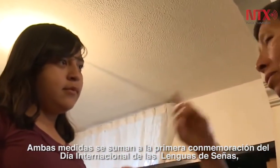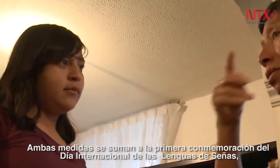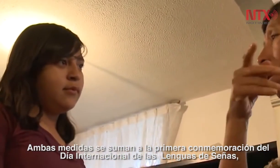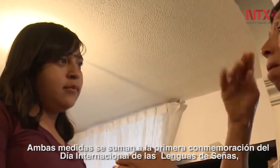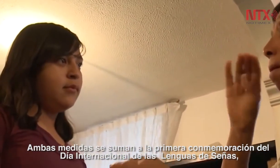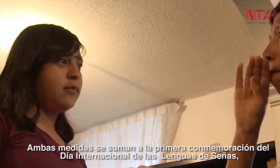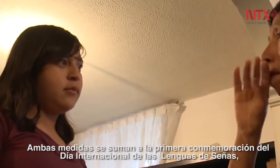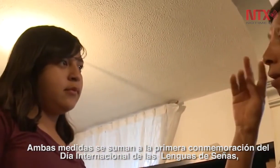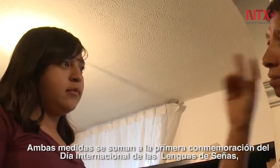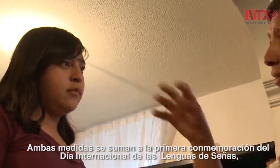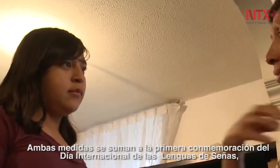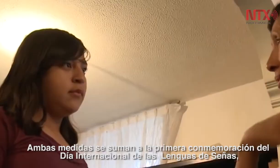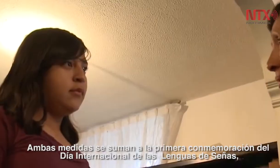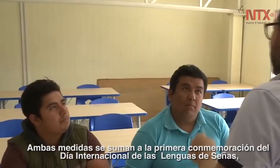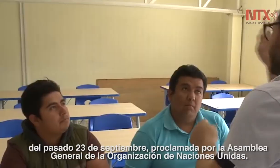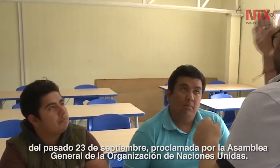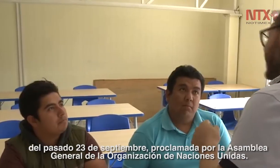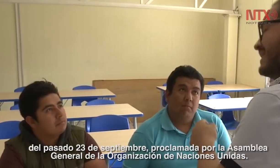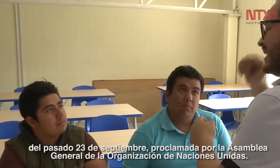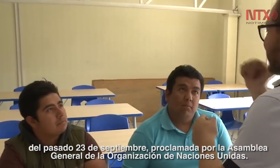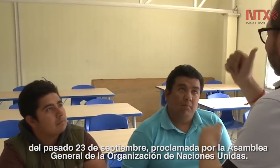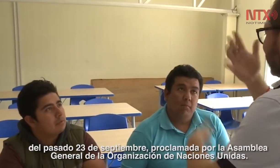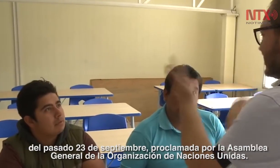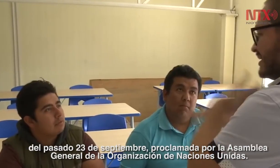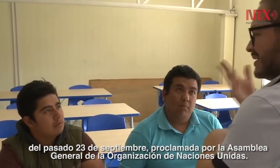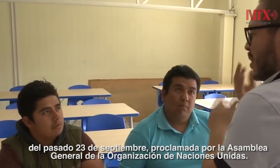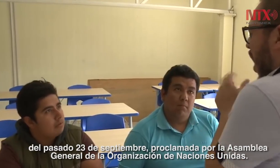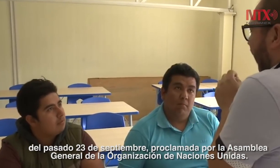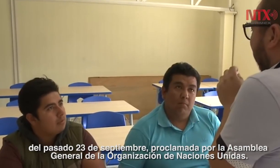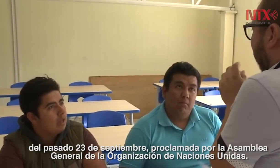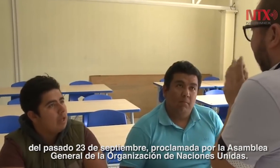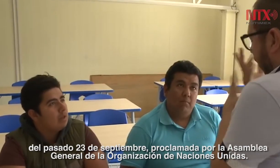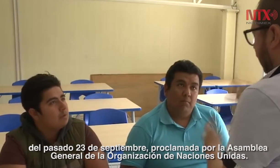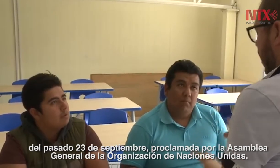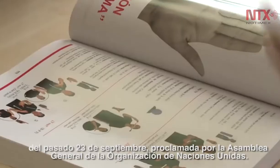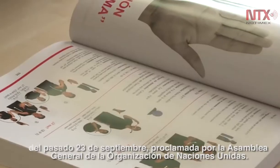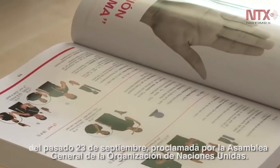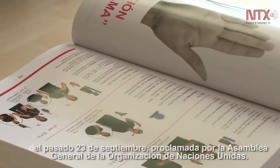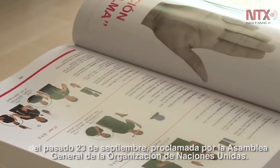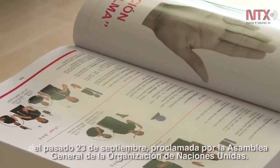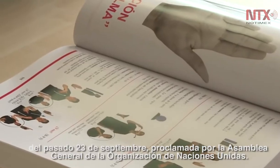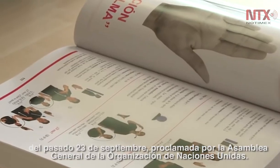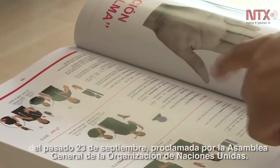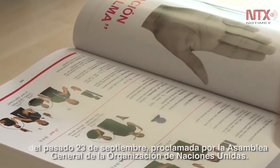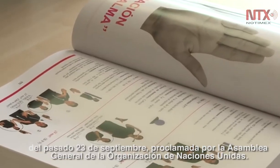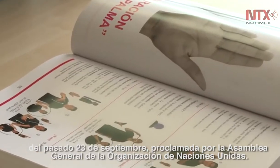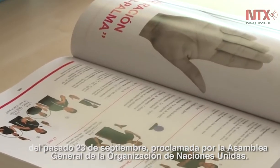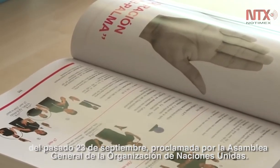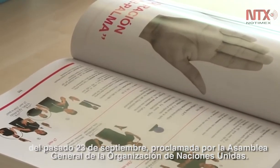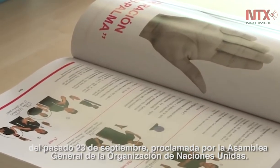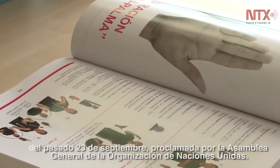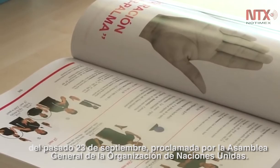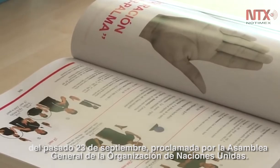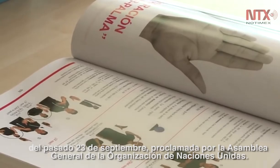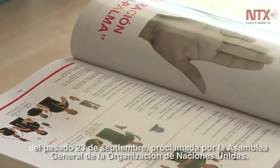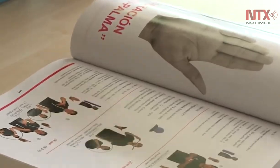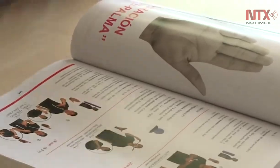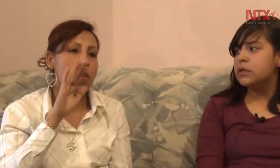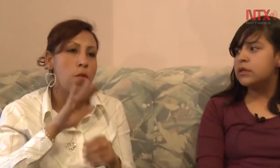Internacional de las Lenguas de Señas del pasado 23 de septiembre, proclamada por la Asamblea General de la Organización de Naciones Unidas. Con